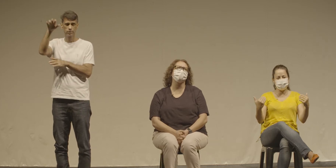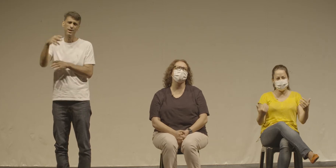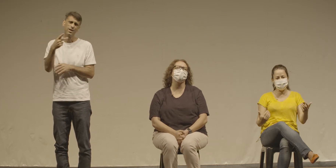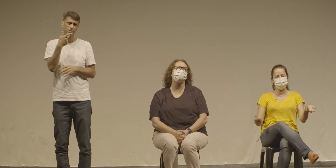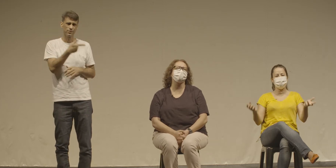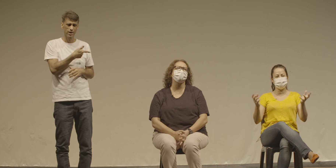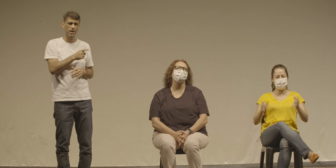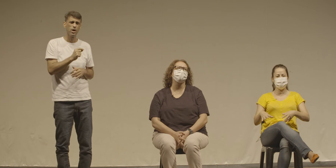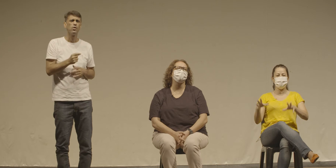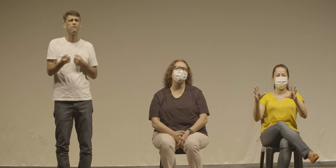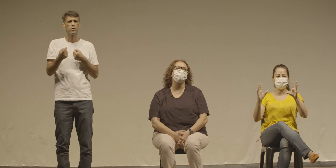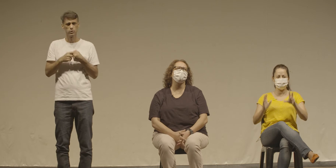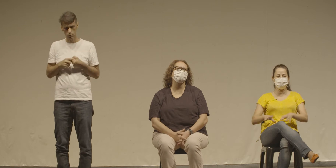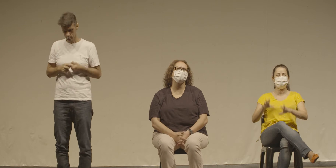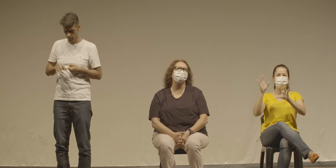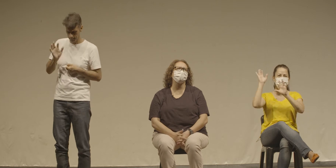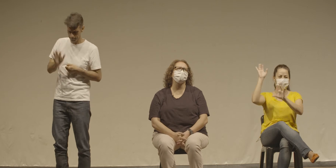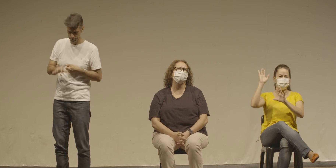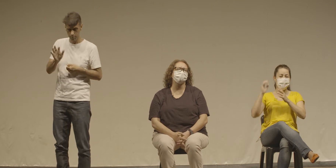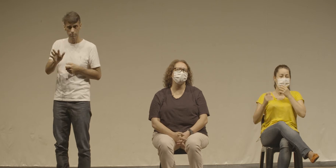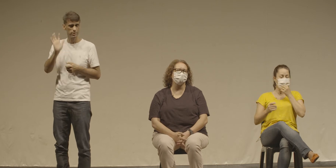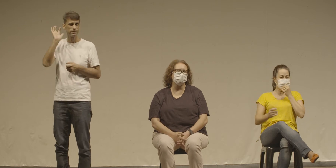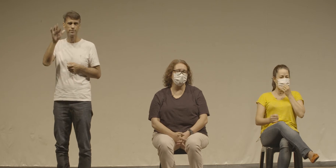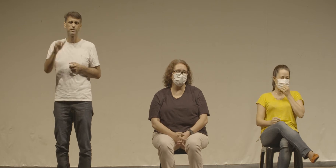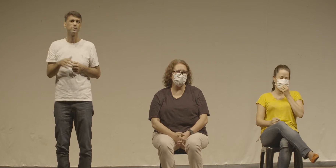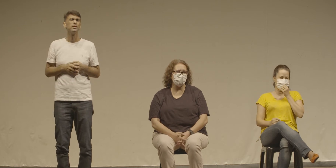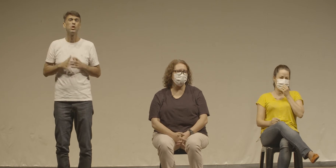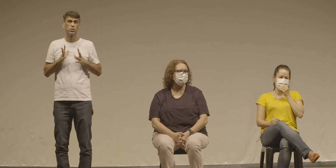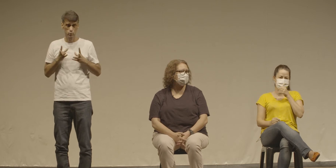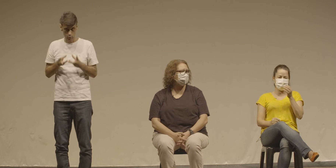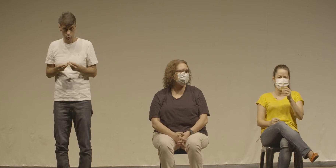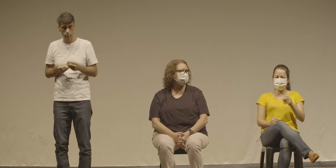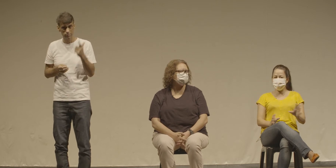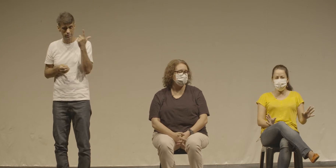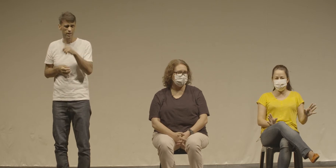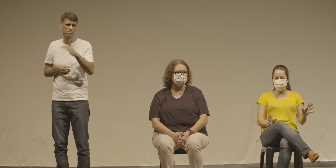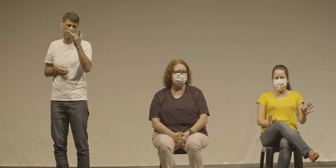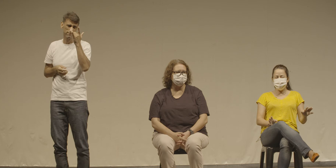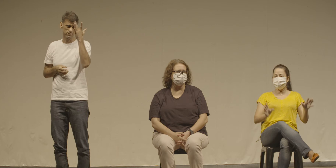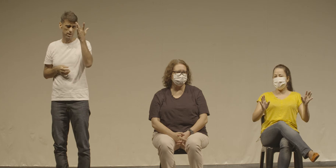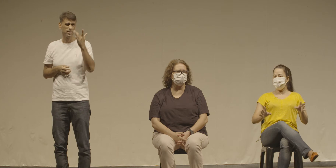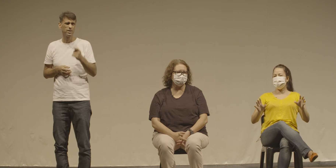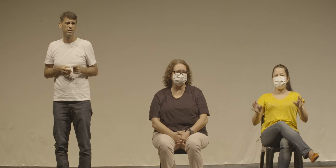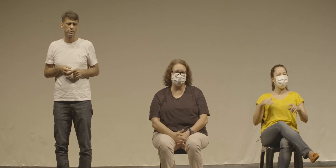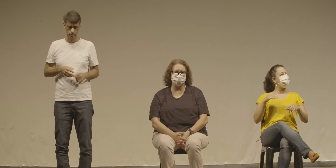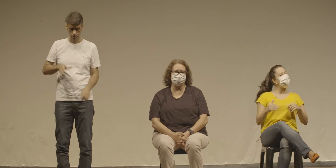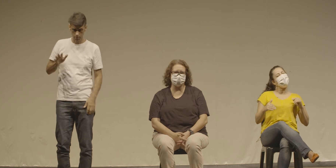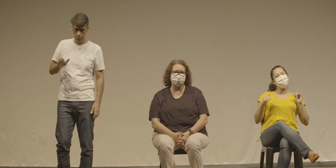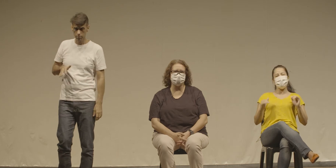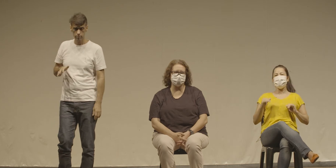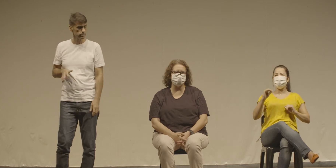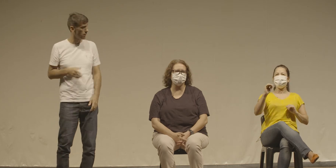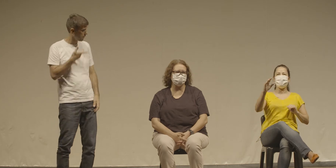câmera, falasse, voltasse, batesse a bola, jogasse. Tudo isso, para quem faz cinema, é mole. Você vai ali, ensaia, vira